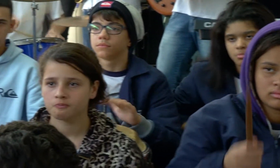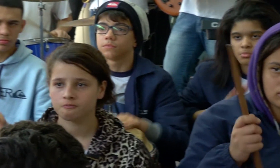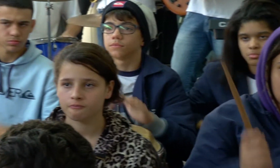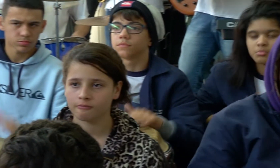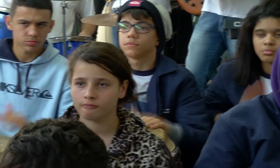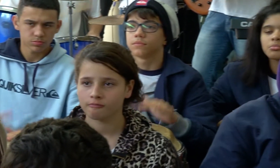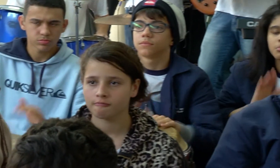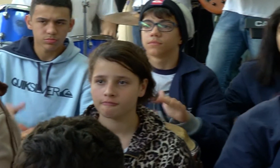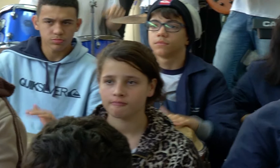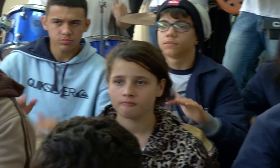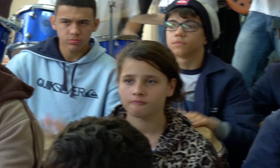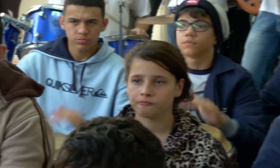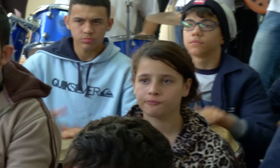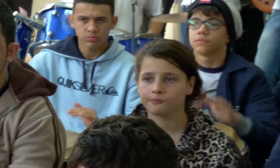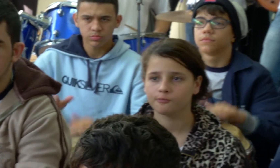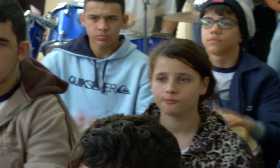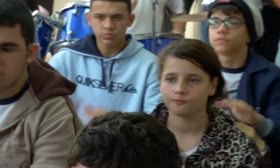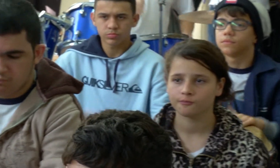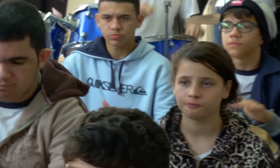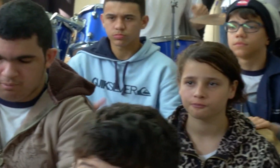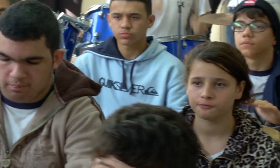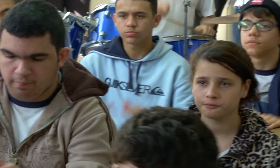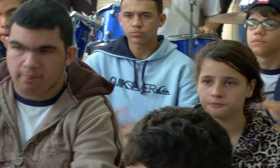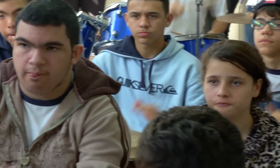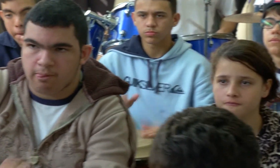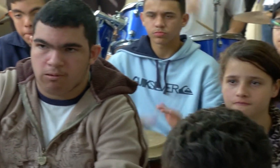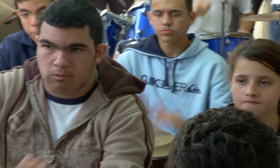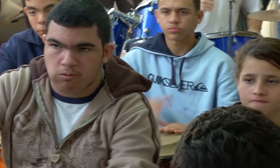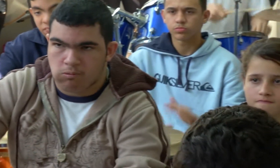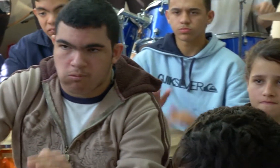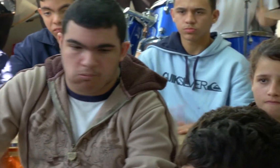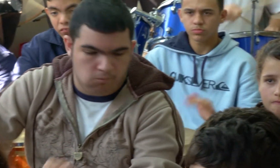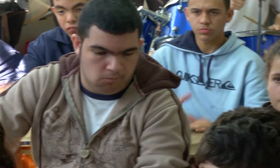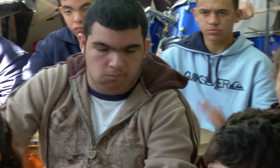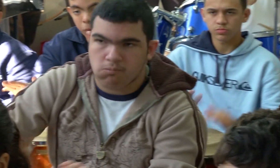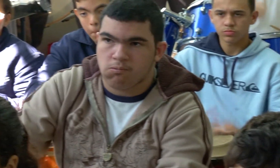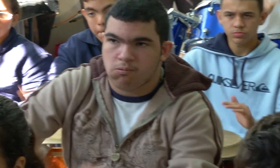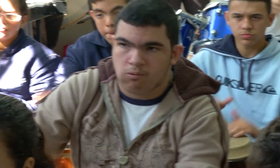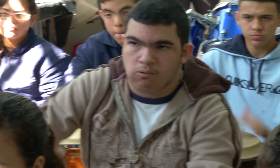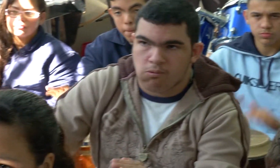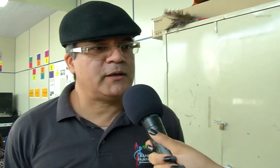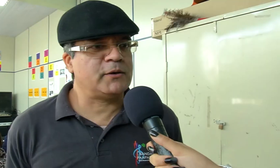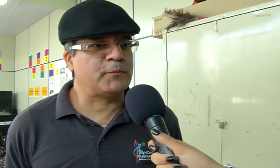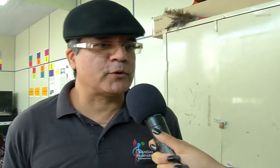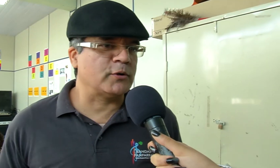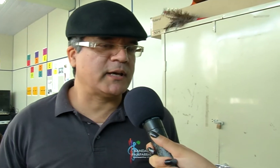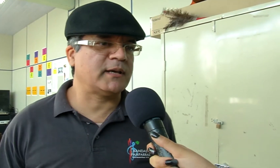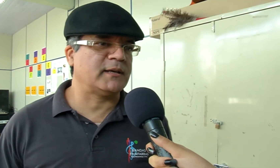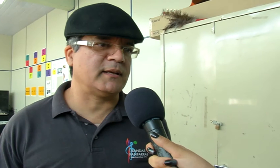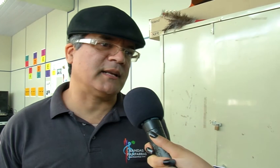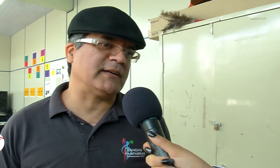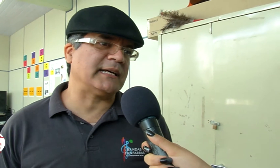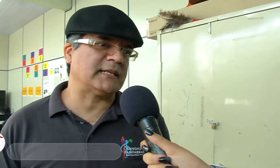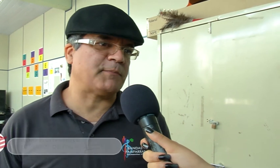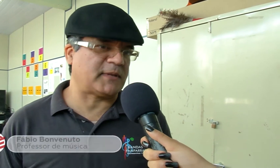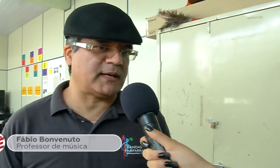partituras adaptadas pelo maestro para facilitar a compreensão dos alunos com alguma deficiência. Eu procurei, na verdade, adaptar